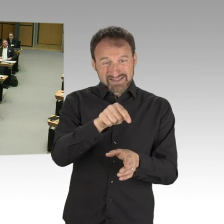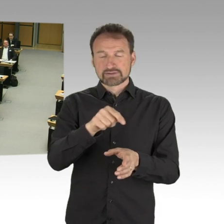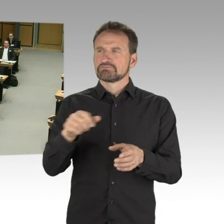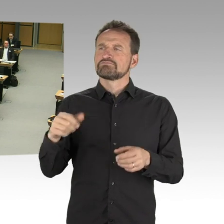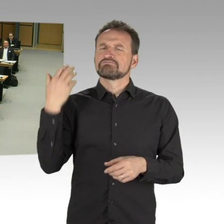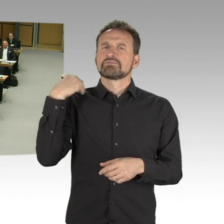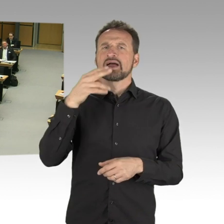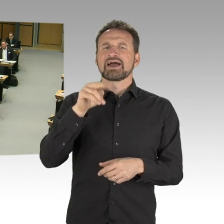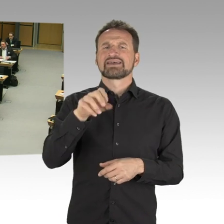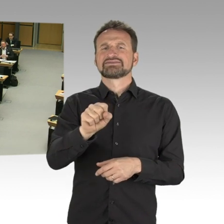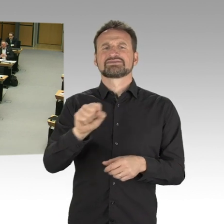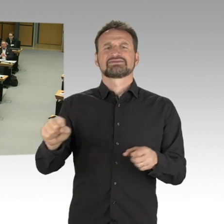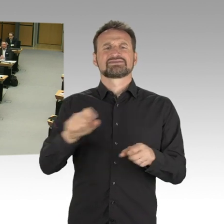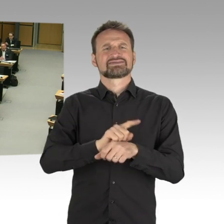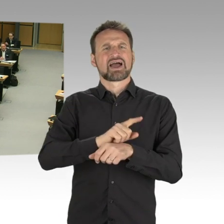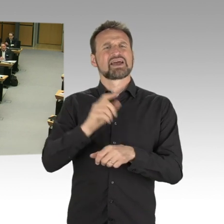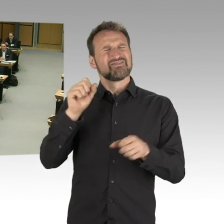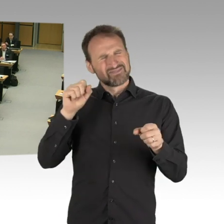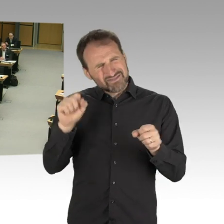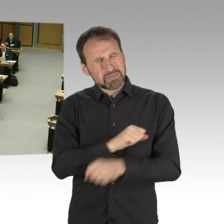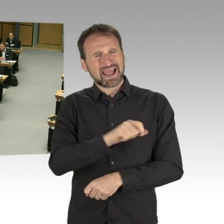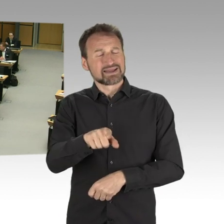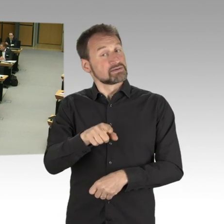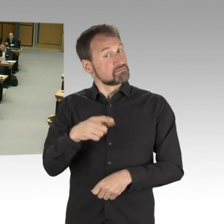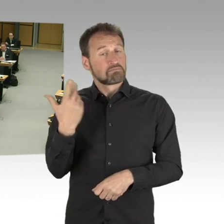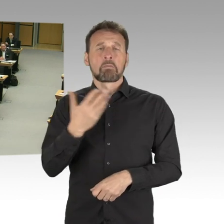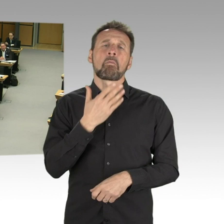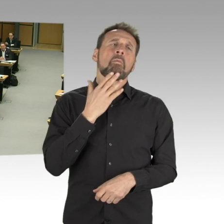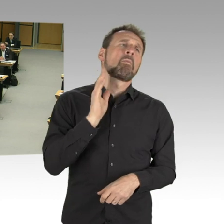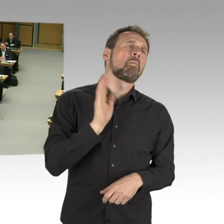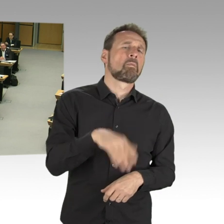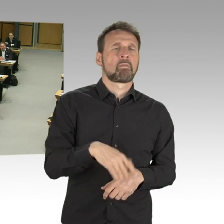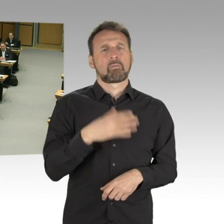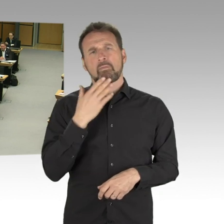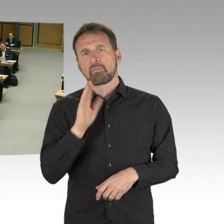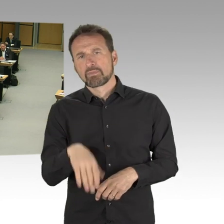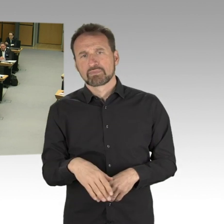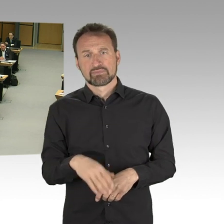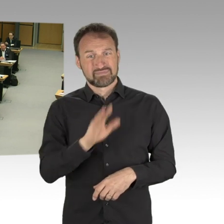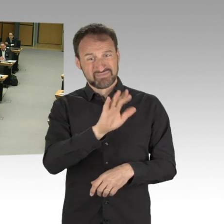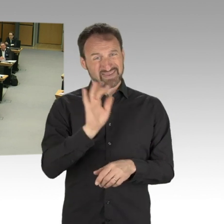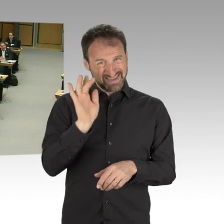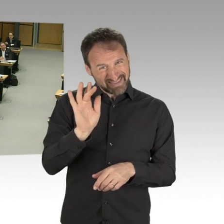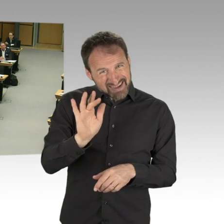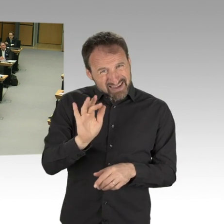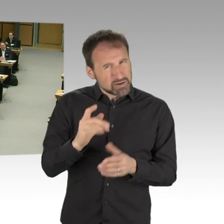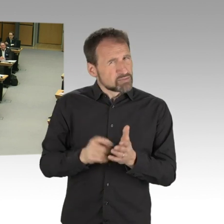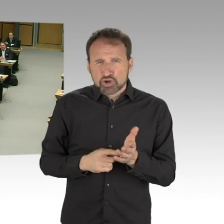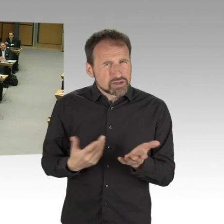unserer demokratischen Verfassung. Damit, mit diesen Punkten, sollte sich die AfD dringend beschäftigen.